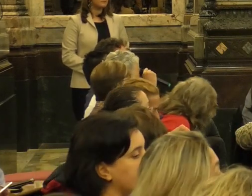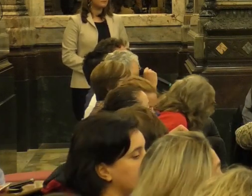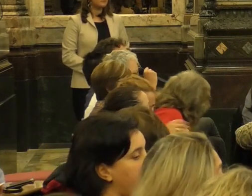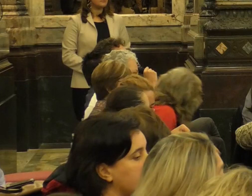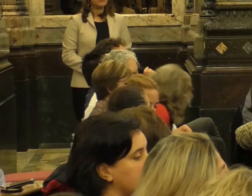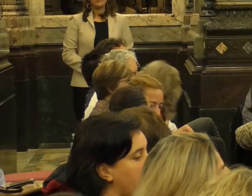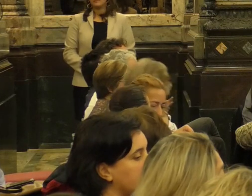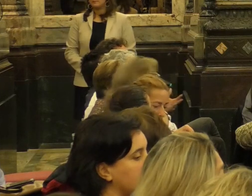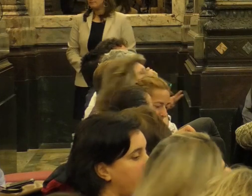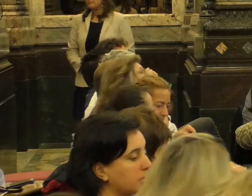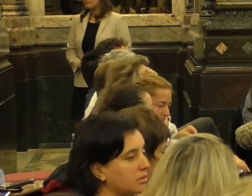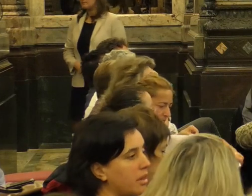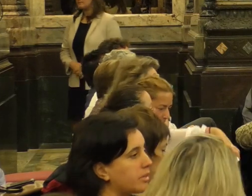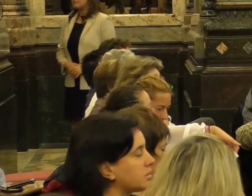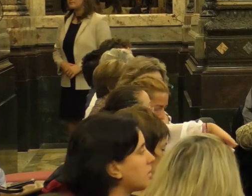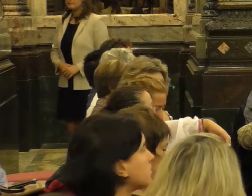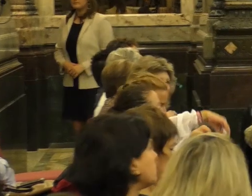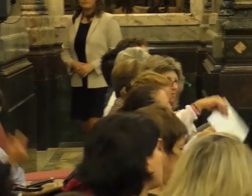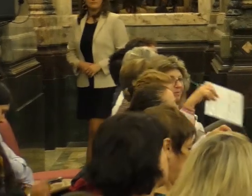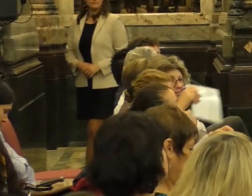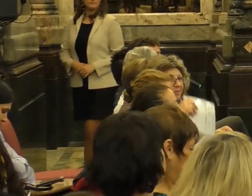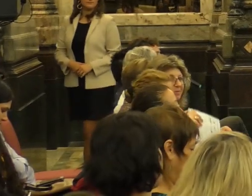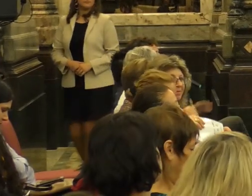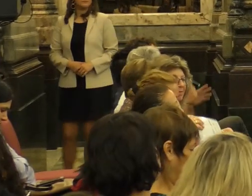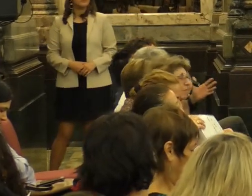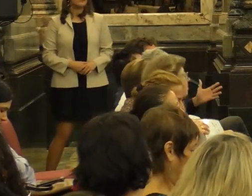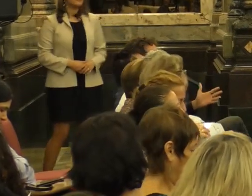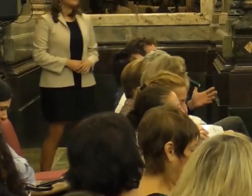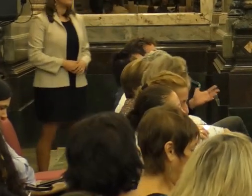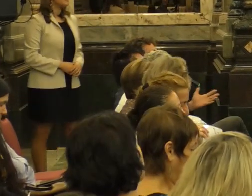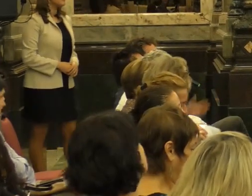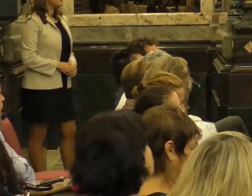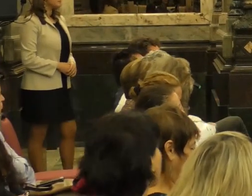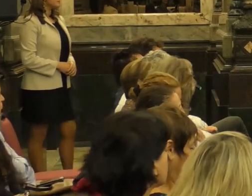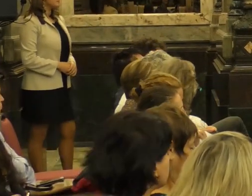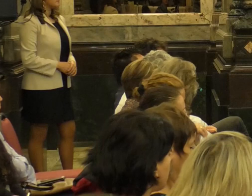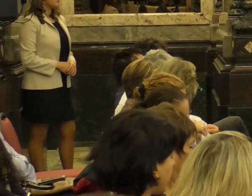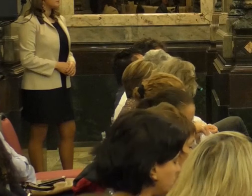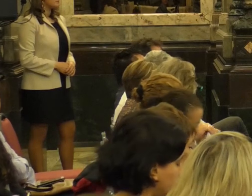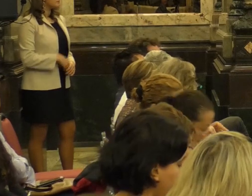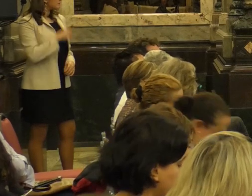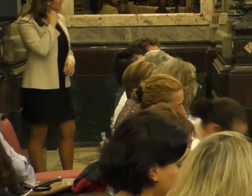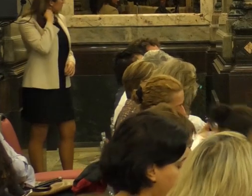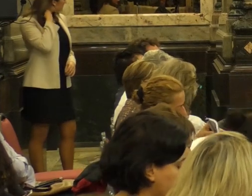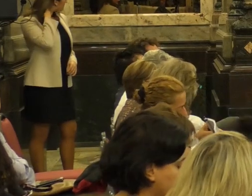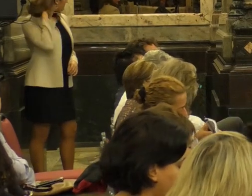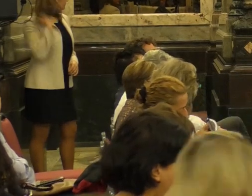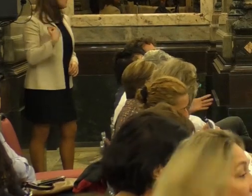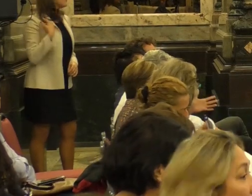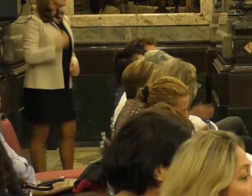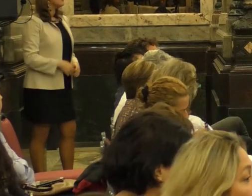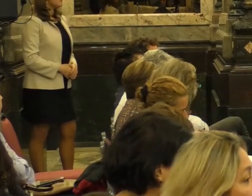psicología, es un tema que a mí me interesa, tanto como investigador, pero también como docente de